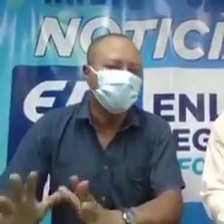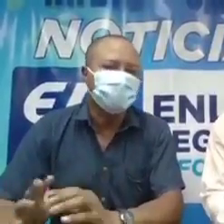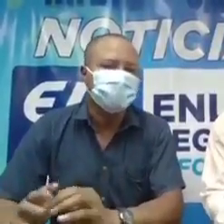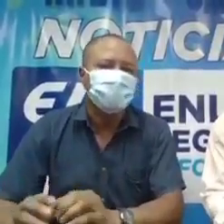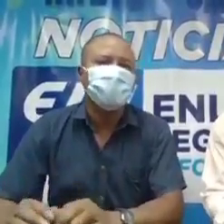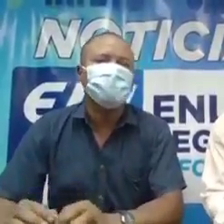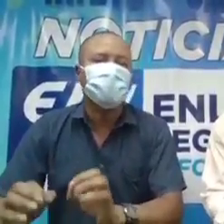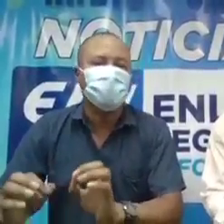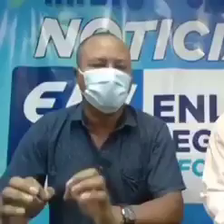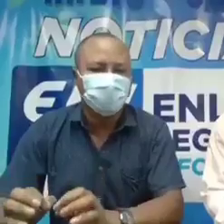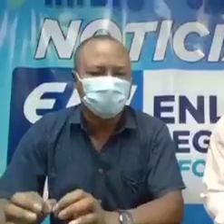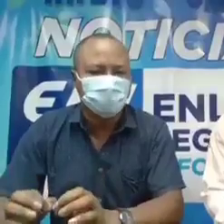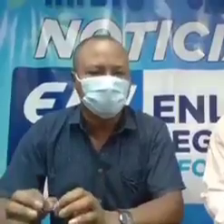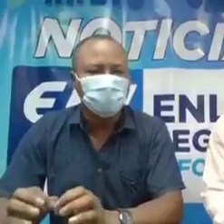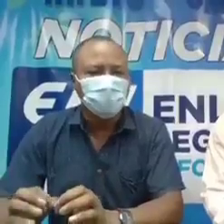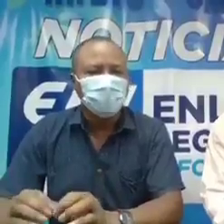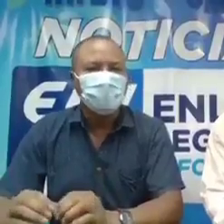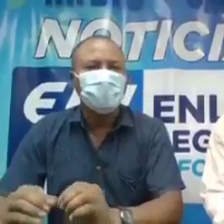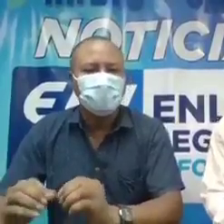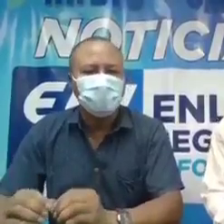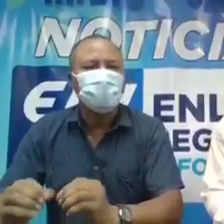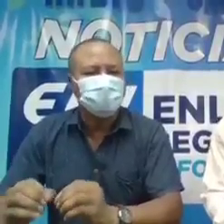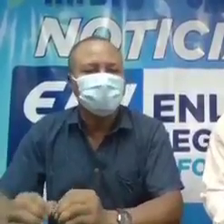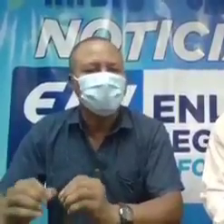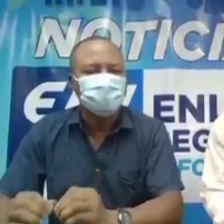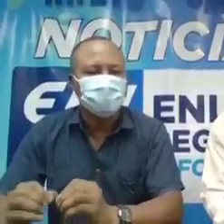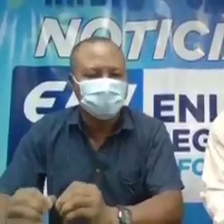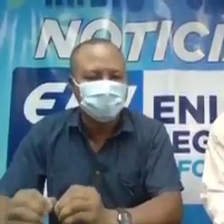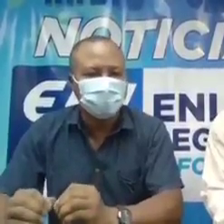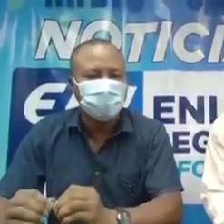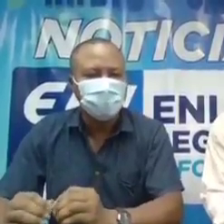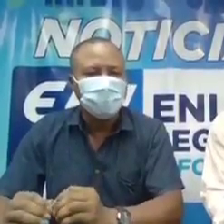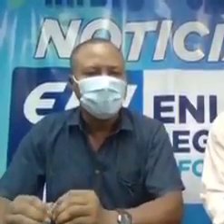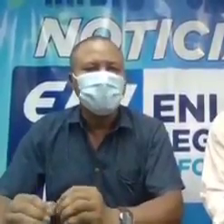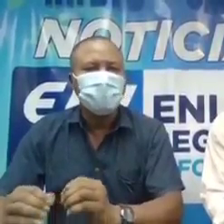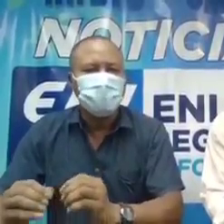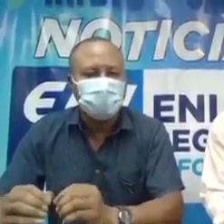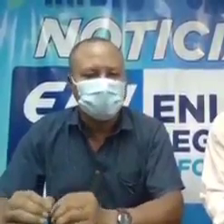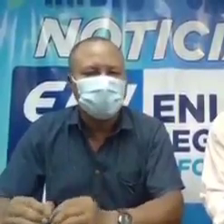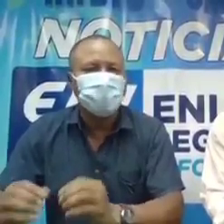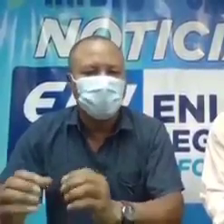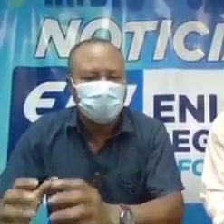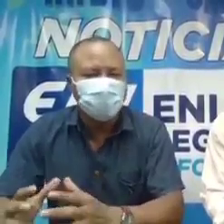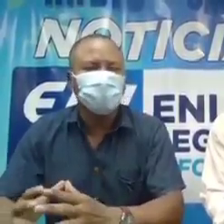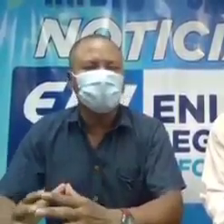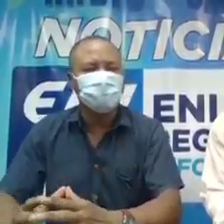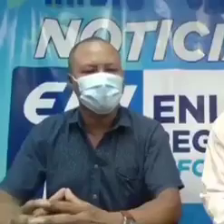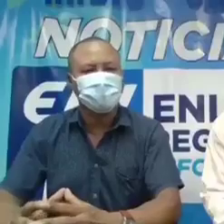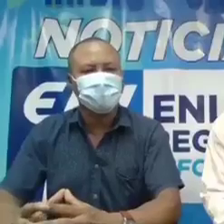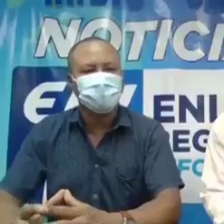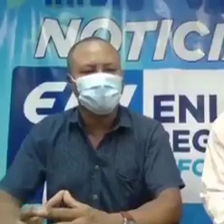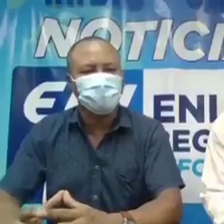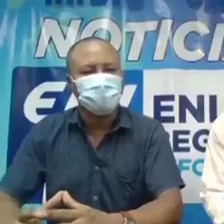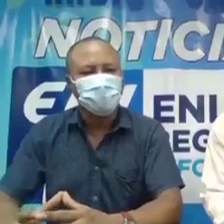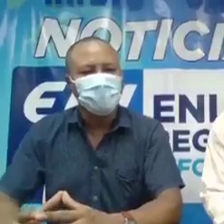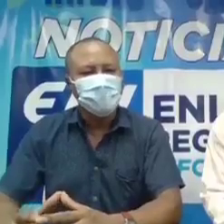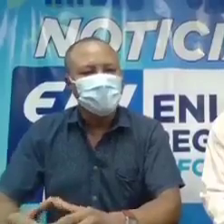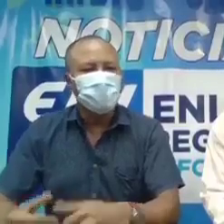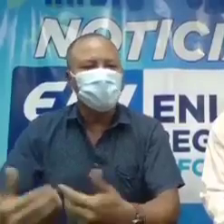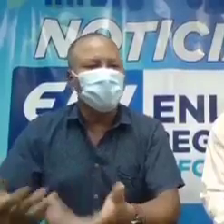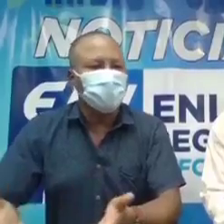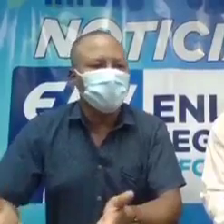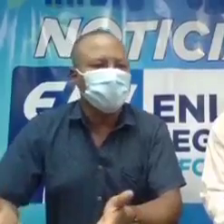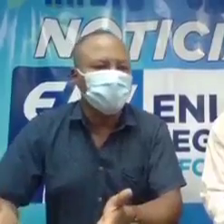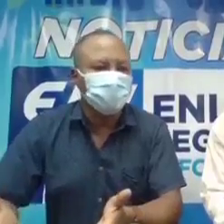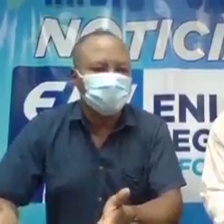Ellos pueden fiscalizar y eso es correcto. La ley lo establece así y estamos de acuerdo con la fiscalización,